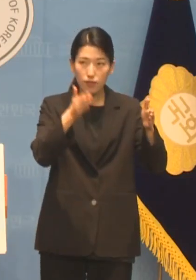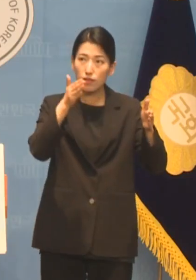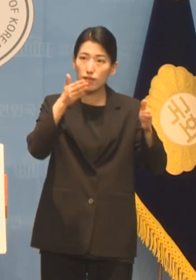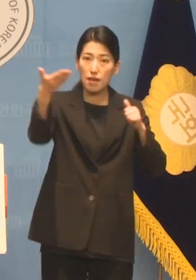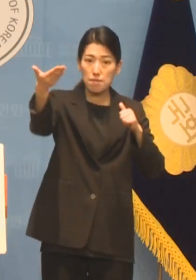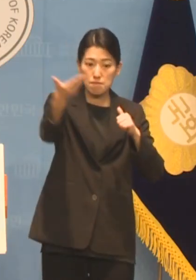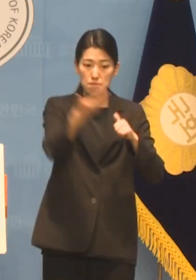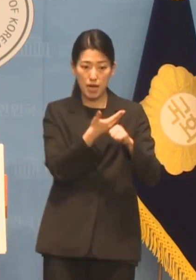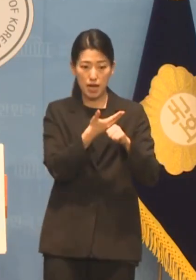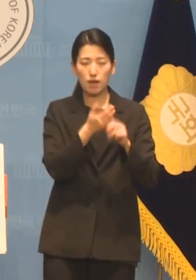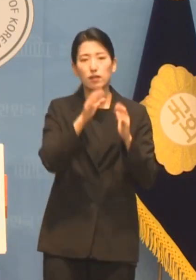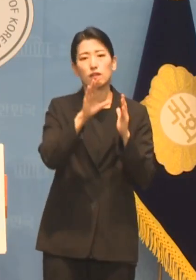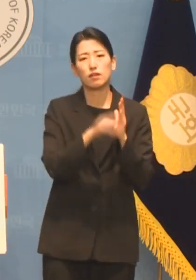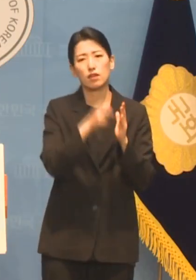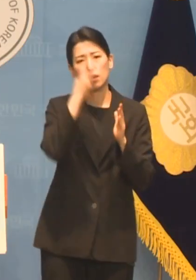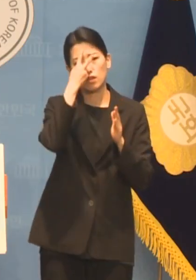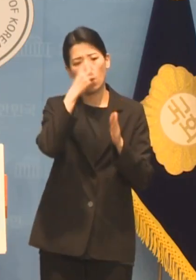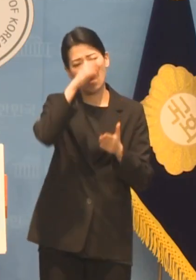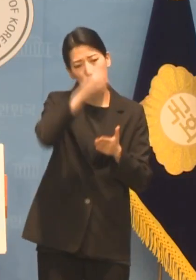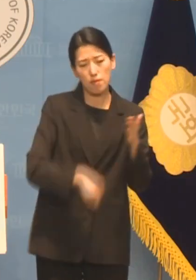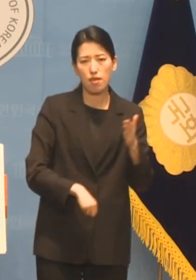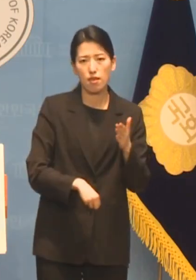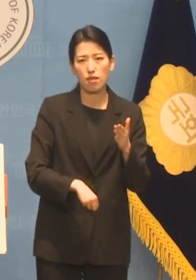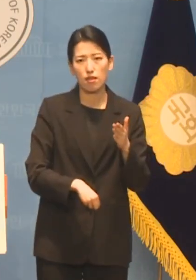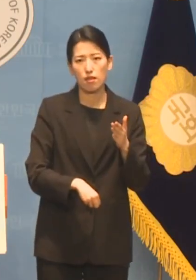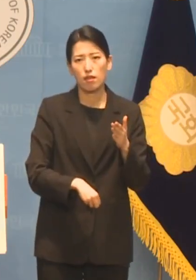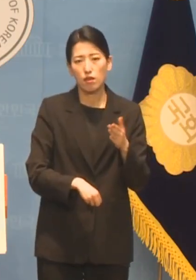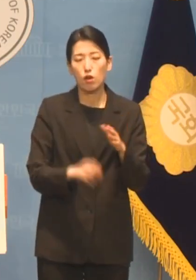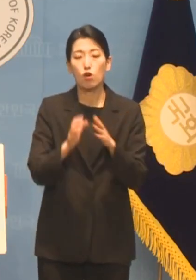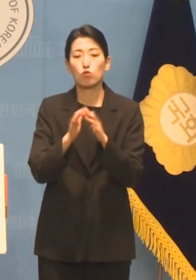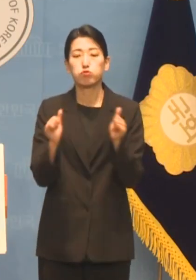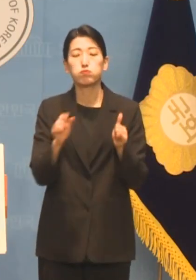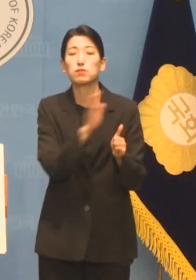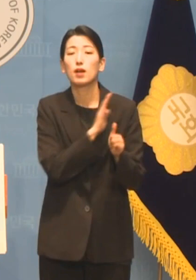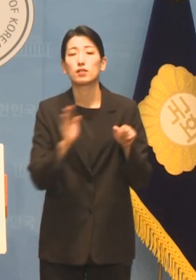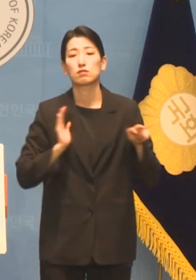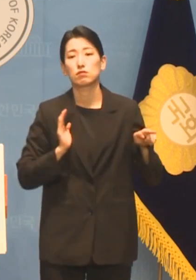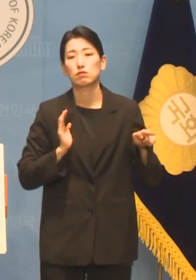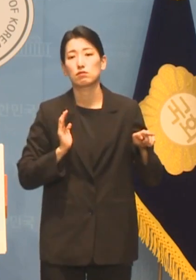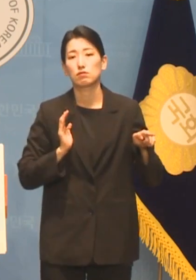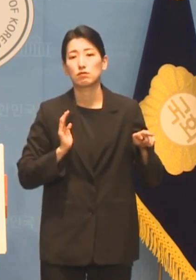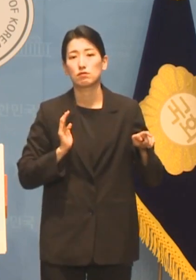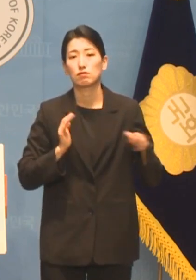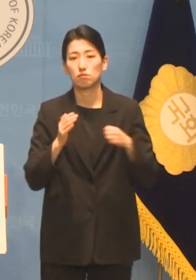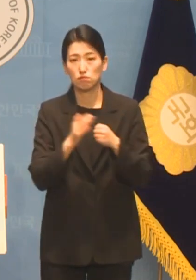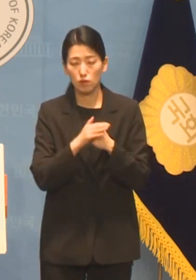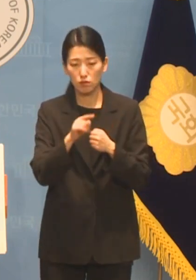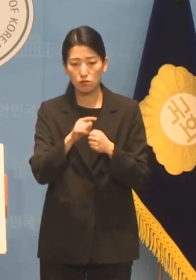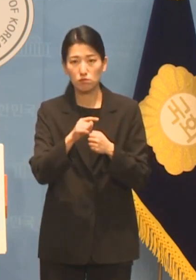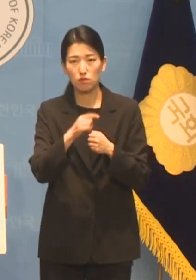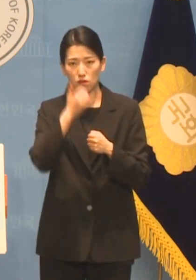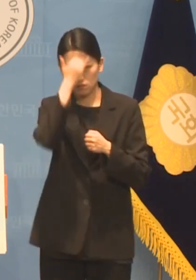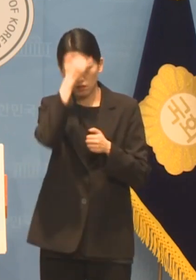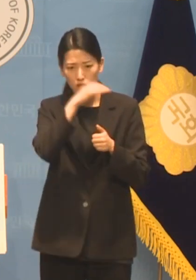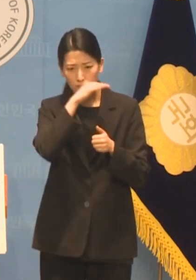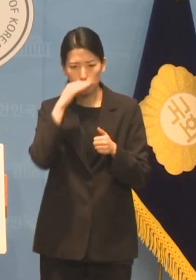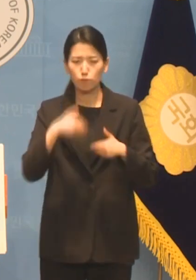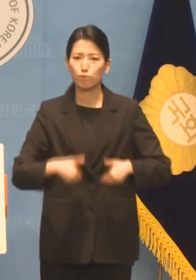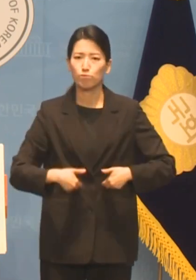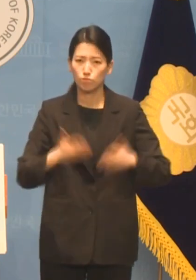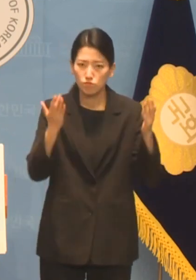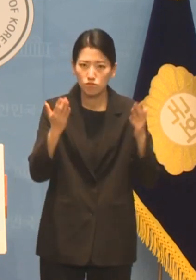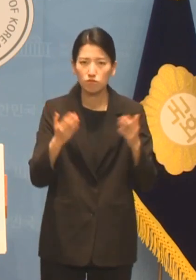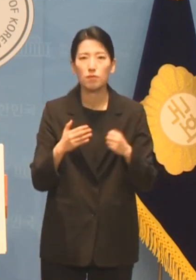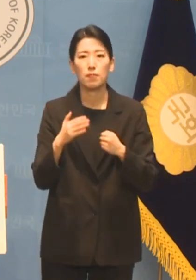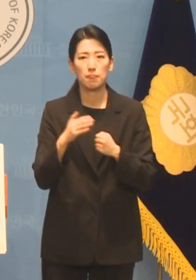경호 대상에서 제외하도록 하고 국민의 신임을 배반한 전직 대통령에 대한 부당한 예우가 없도록 대통령 등의